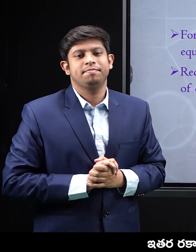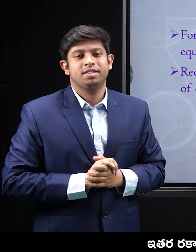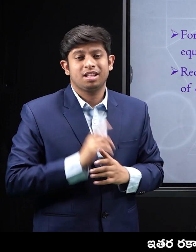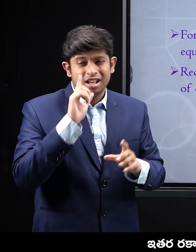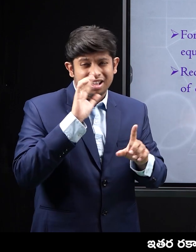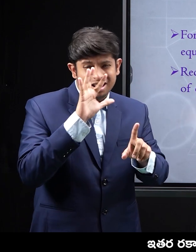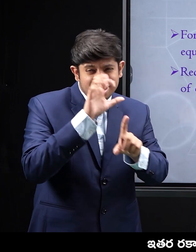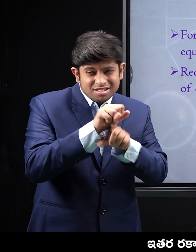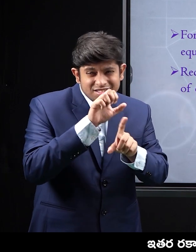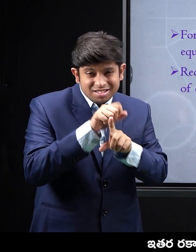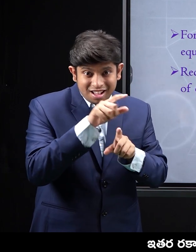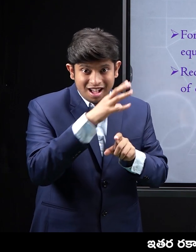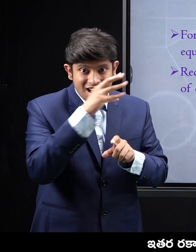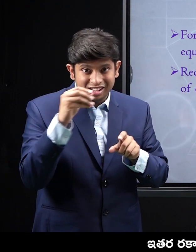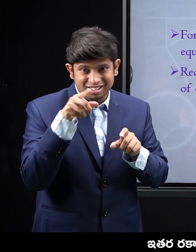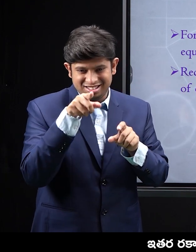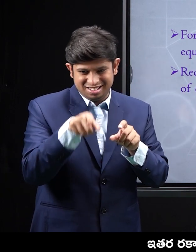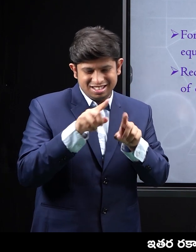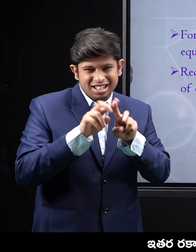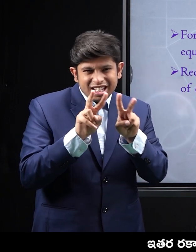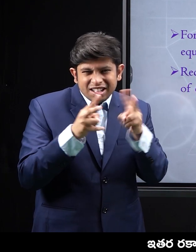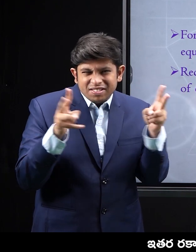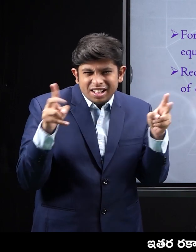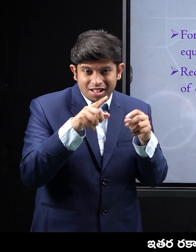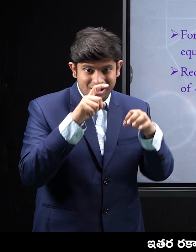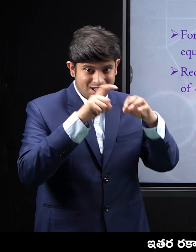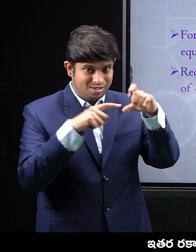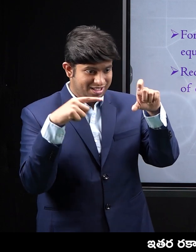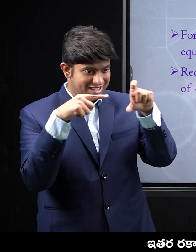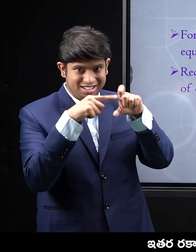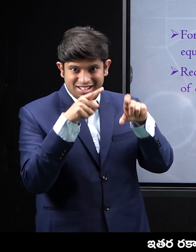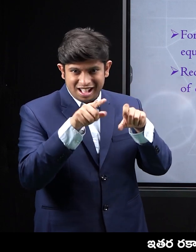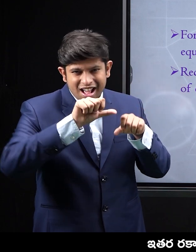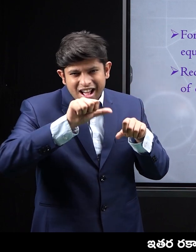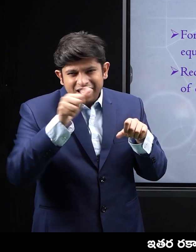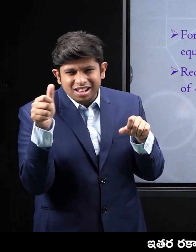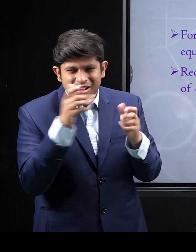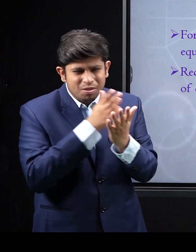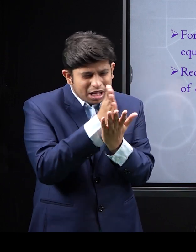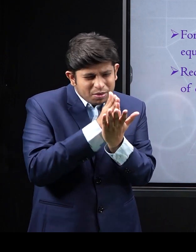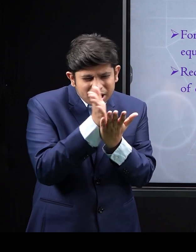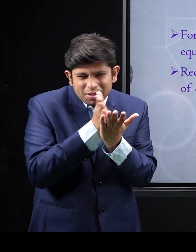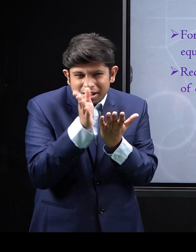ఇతర రకాల సమీకరణాల నుండి వర్గ సమీకరణాలను గుర్తించండి మరియు వేరు చేయండి.